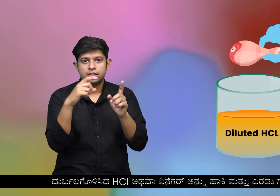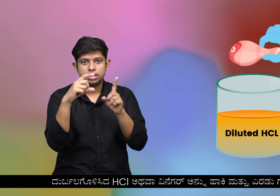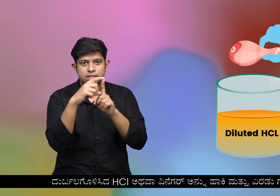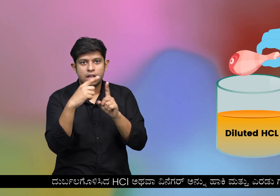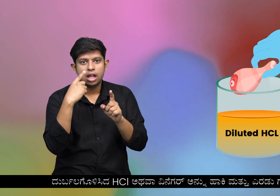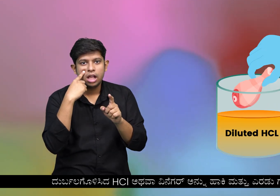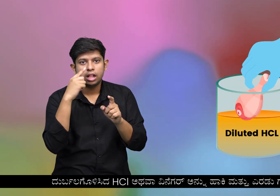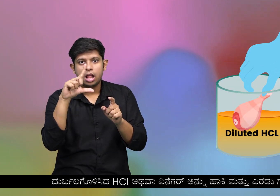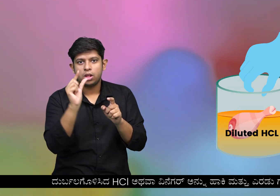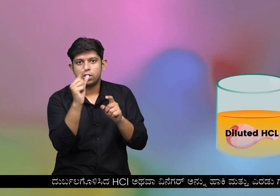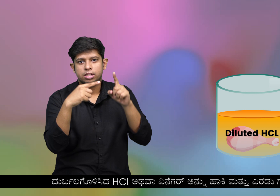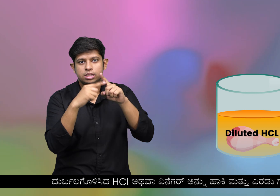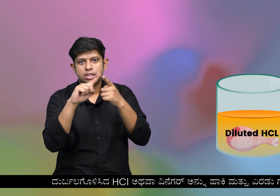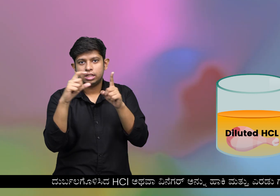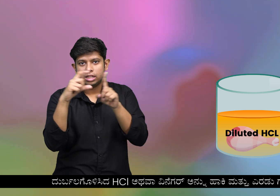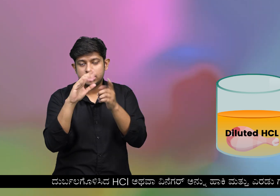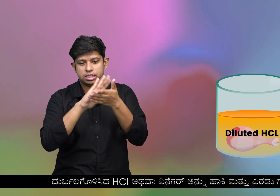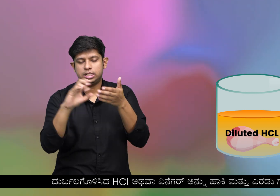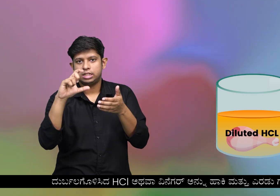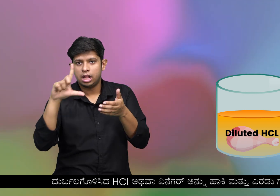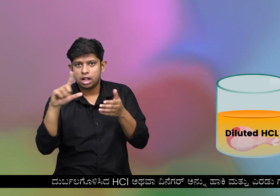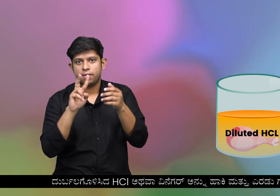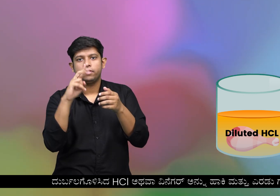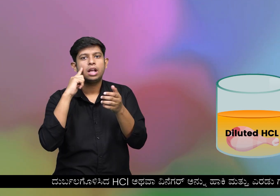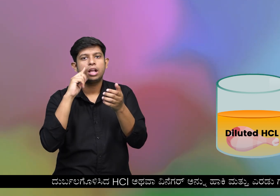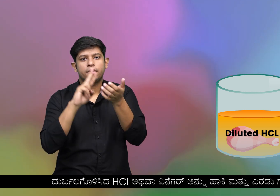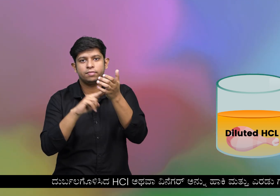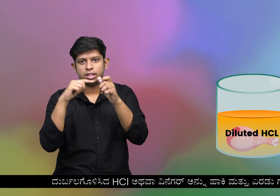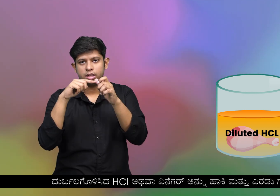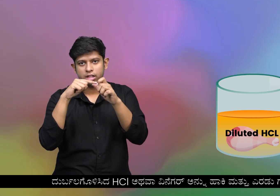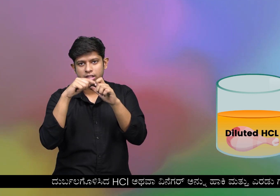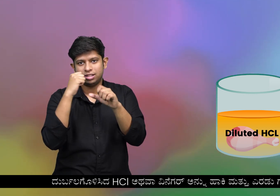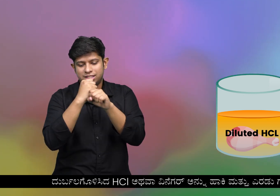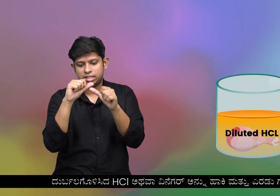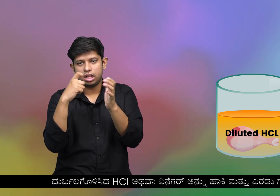ದುರ್ಬಲಗೊಳಿಸಿದ HCl ಅಥವಾ ವೆನಿಗರ್ ಅನ್ನು ಹಾಕಿ ಮತ್ತು 2 ಗಂಟೆಗಳ ಕಾಲ ಬಿಡಿ.